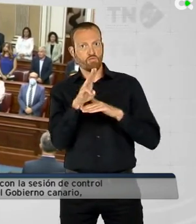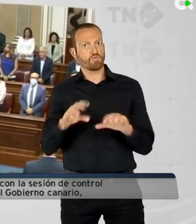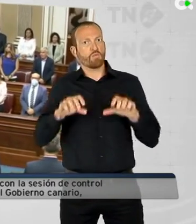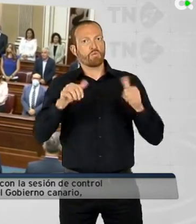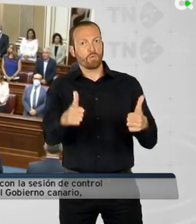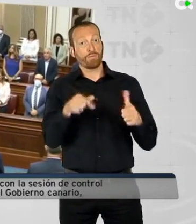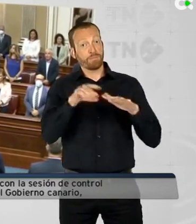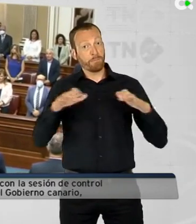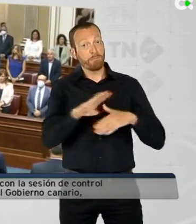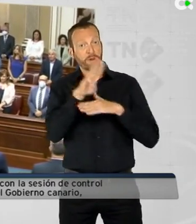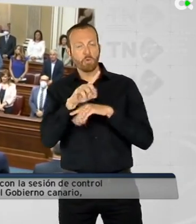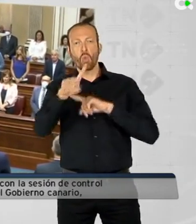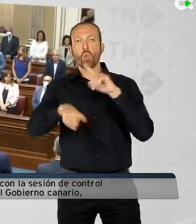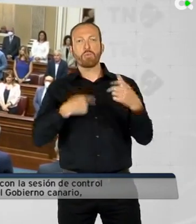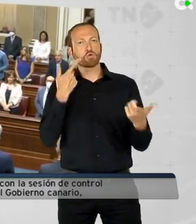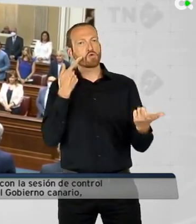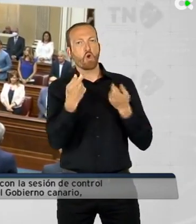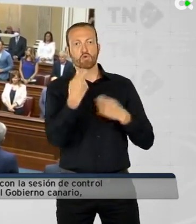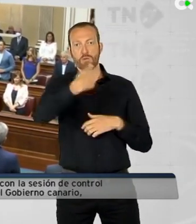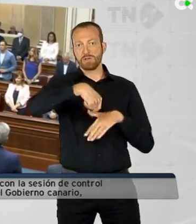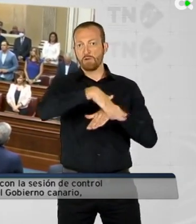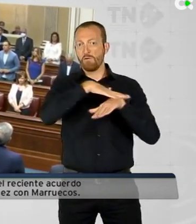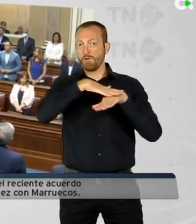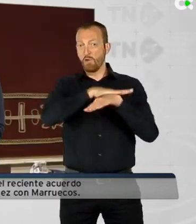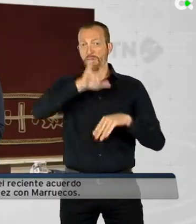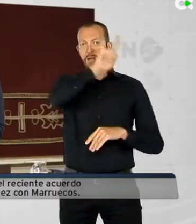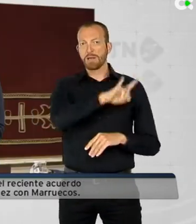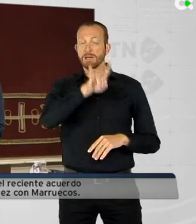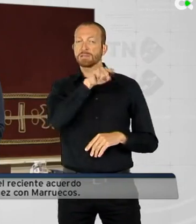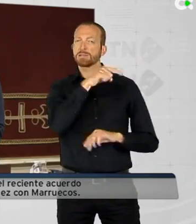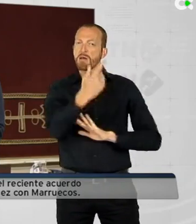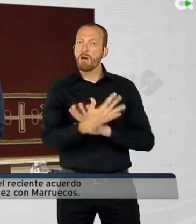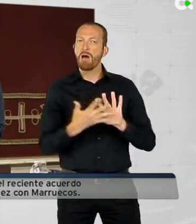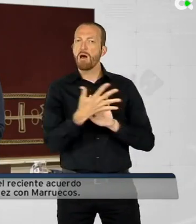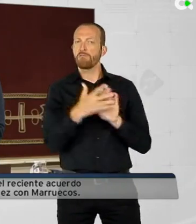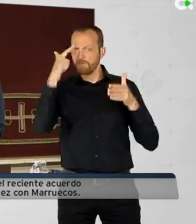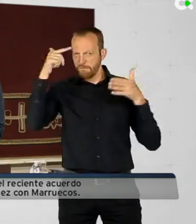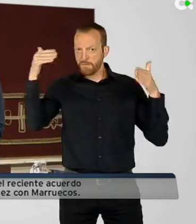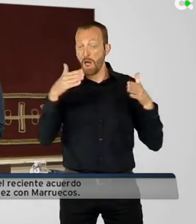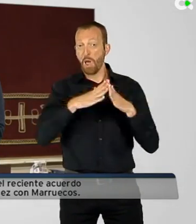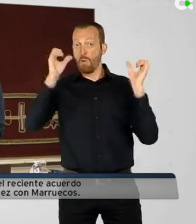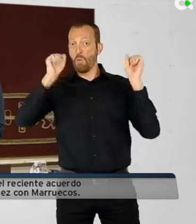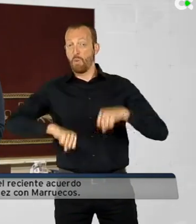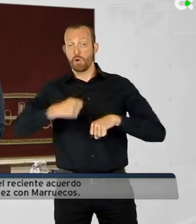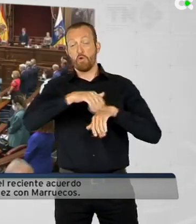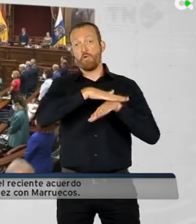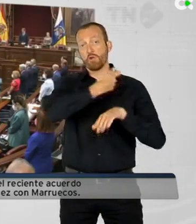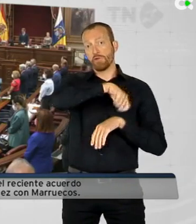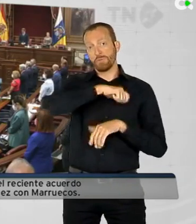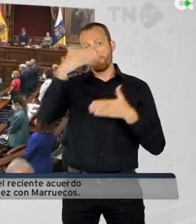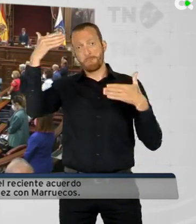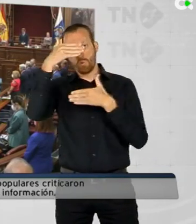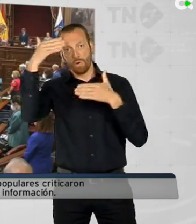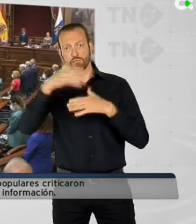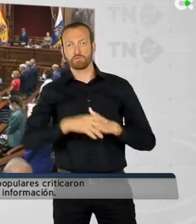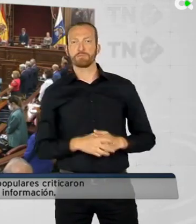La Cámara continuó con la sesión de control al presidente del Gobierno canario, donde se trató el reciente acuerdo de Pedro Sánchez con